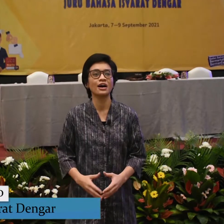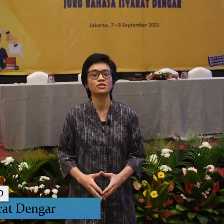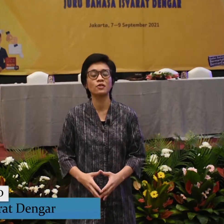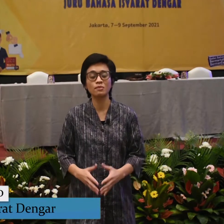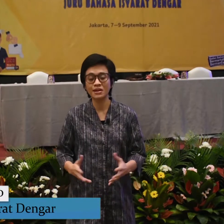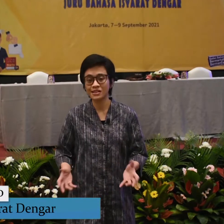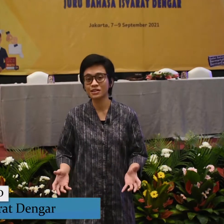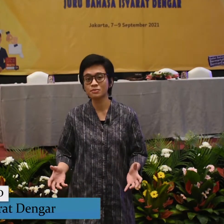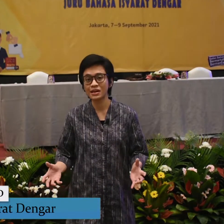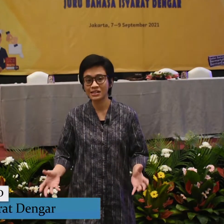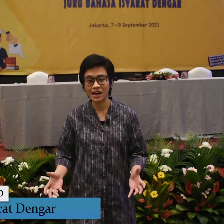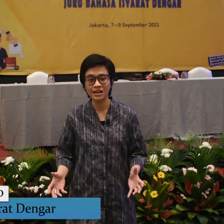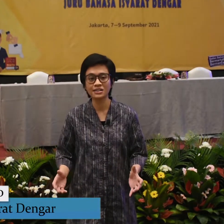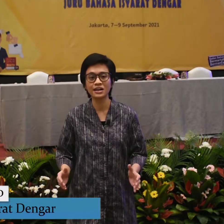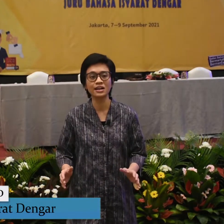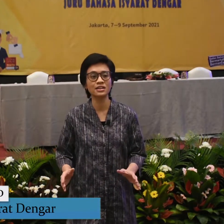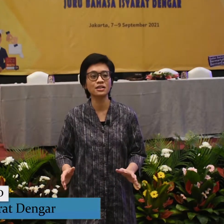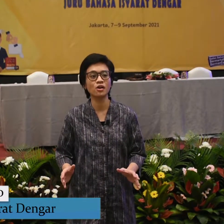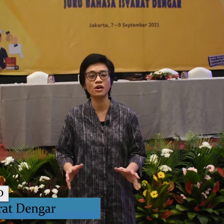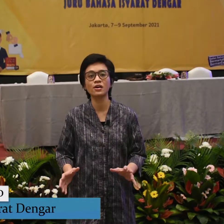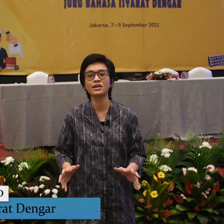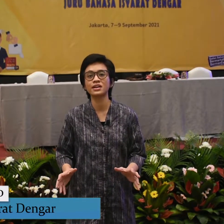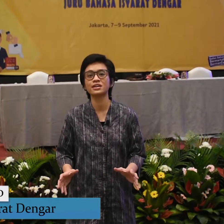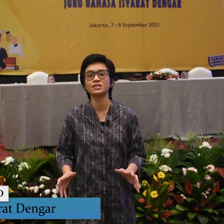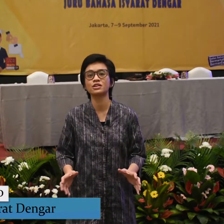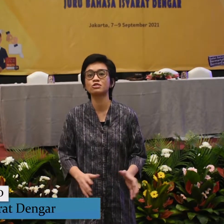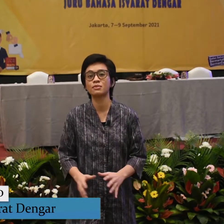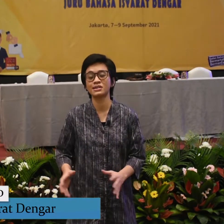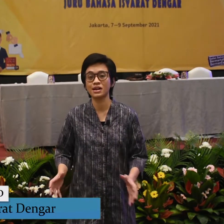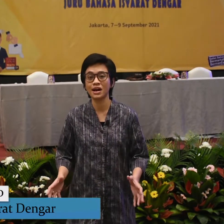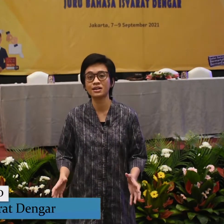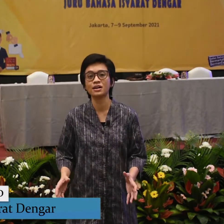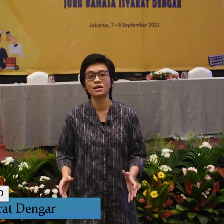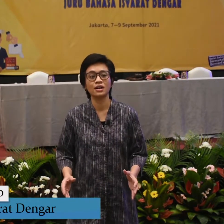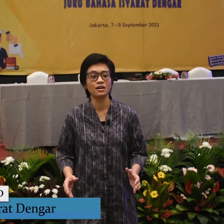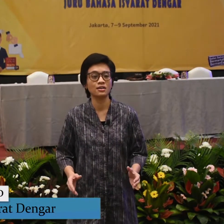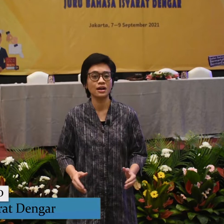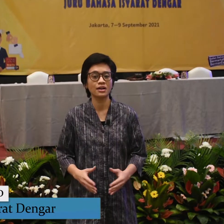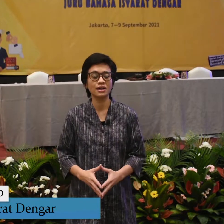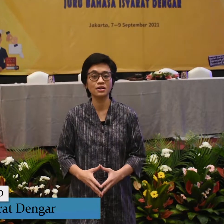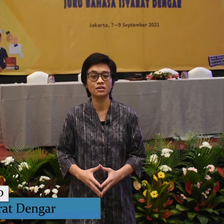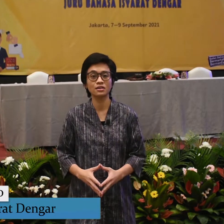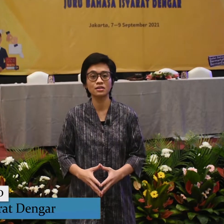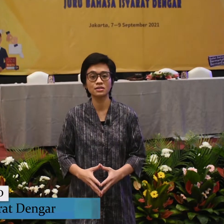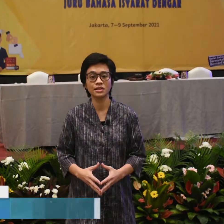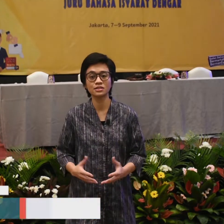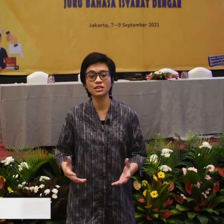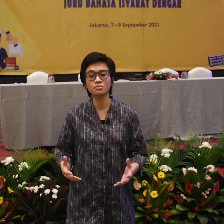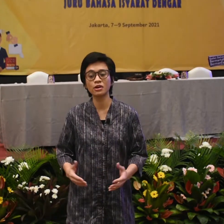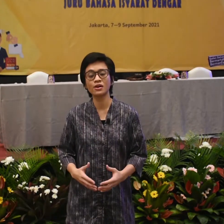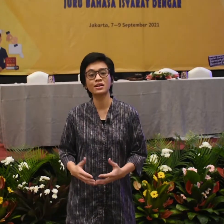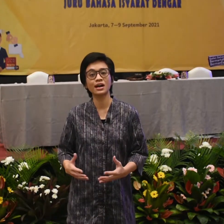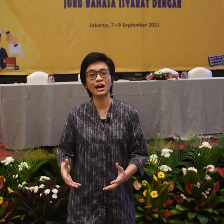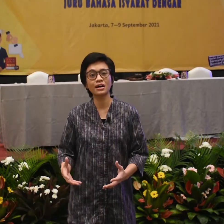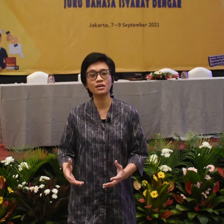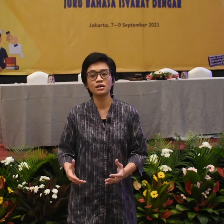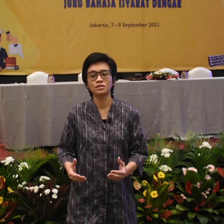atau kebiasaan-kebiasaan dari orang-orang yang kita juru bahasakan. Karena saya sendiri sebagai orang dengar